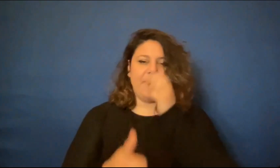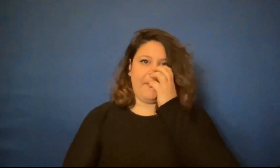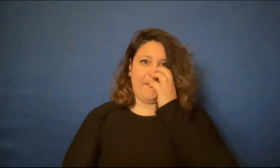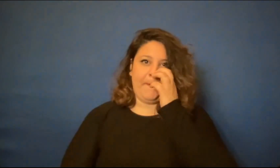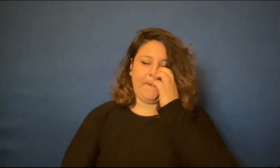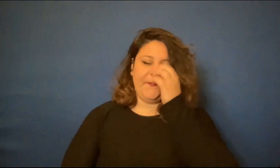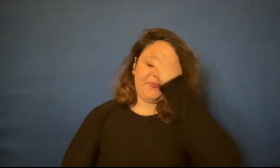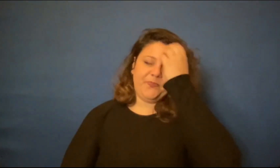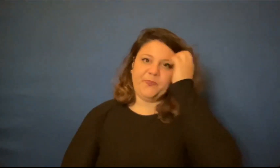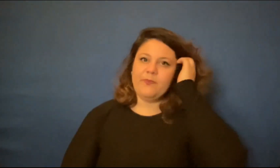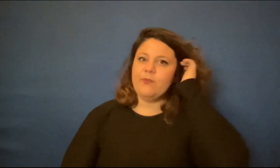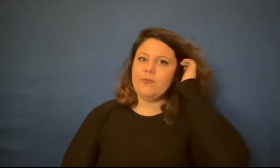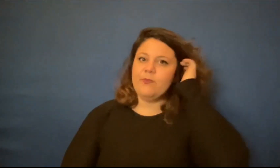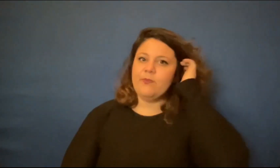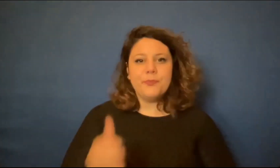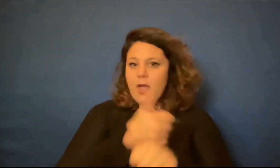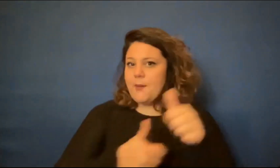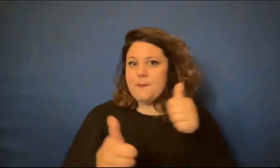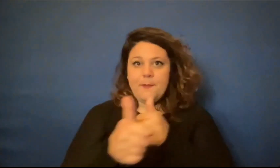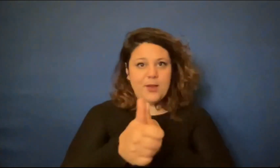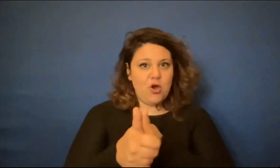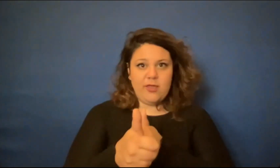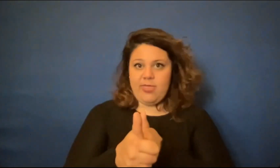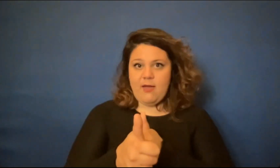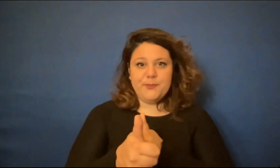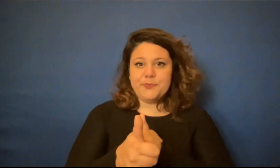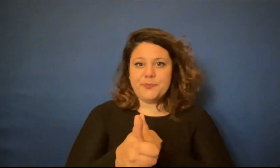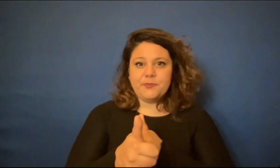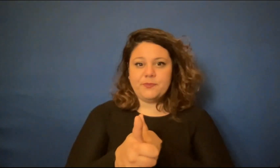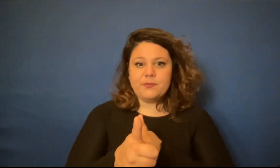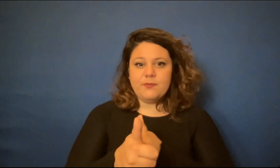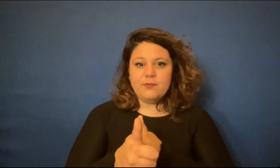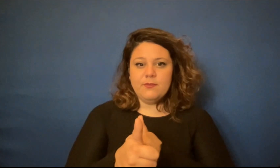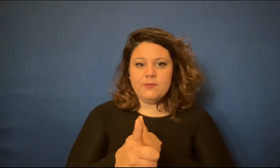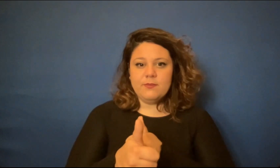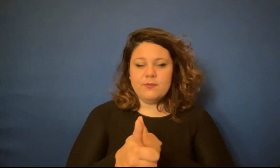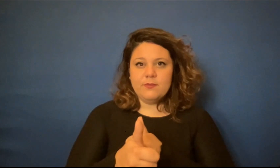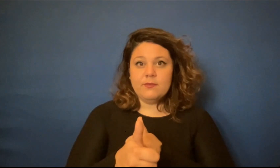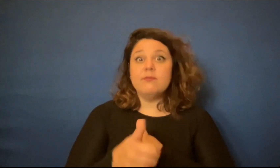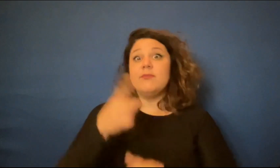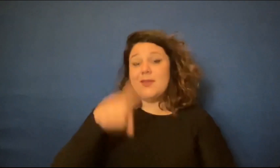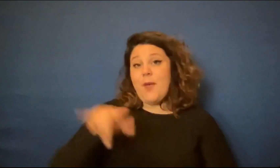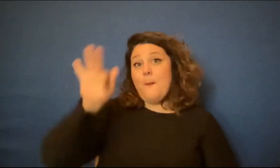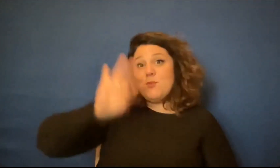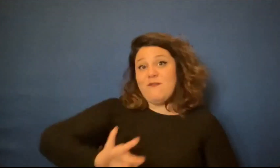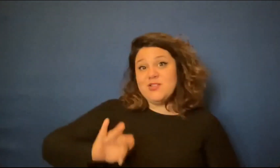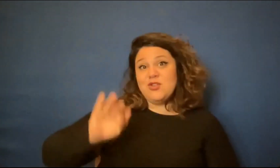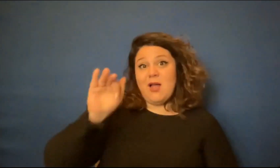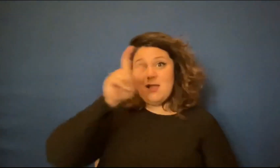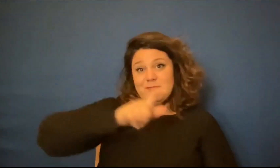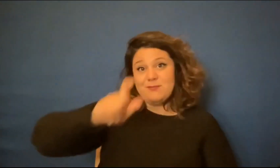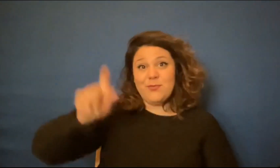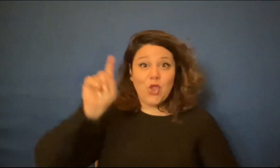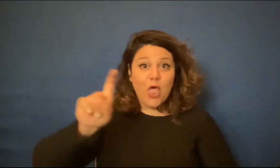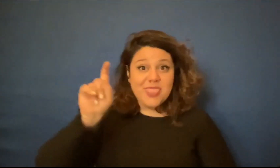lo conozcan y que y sobre todo esto, que los docentes, que los trabajadores de los centros educativos